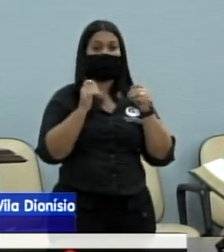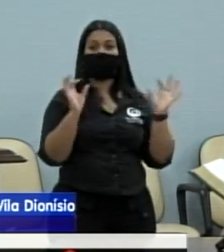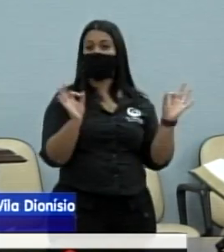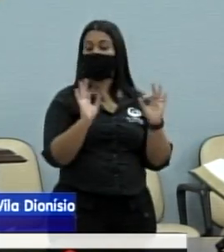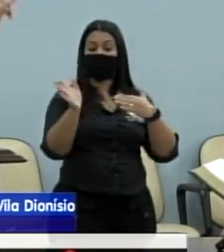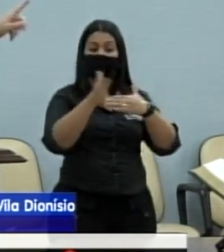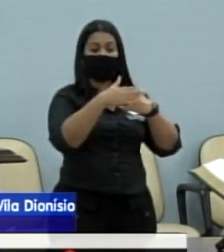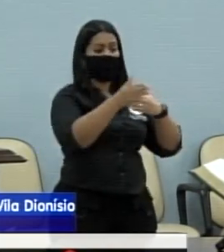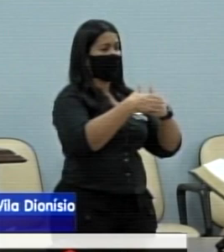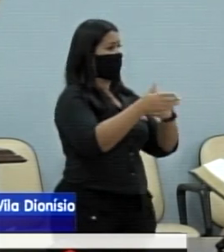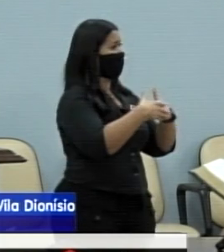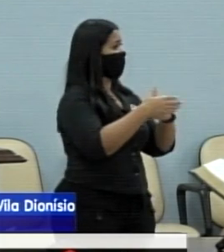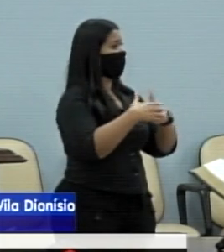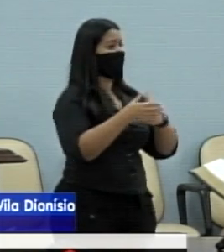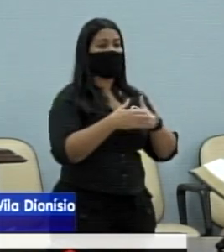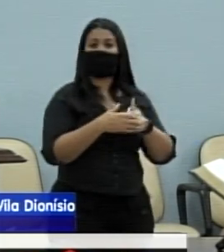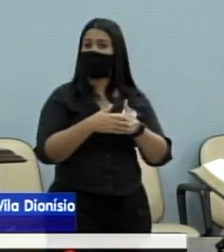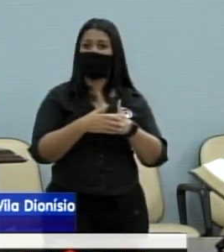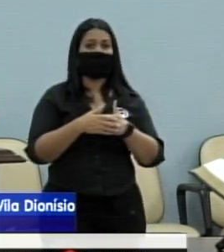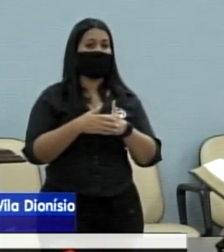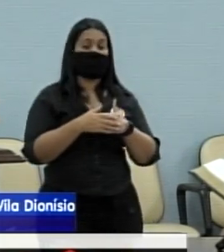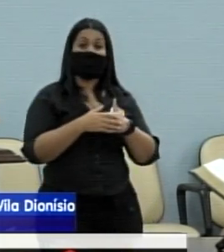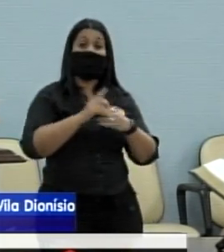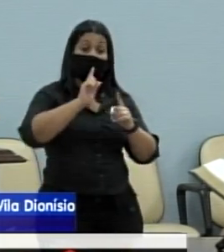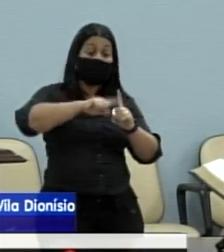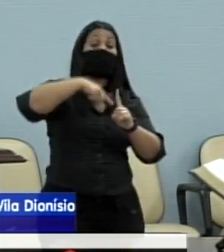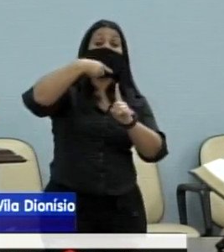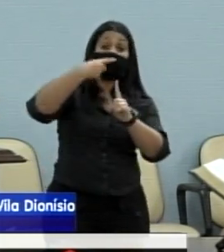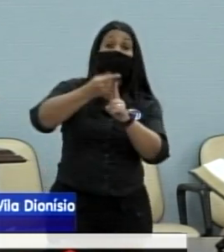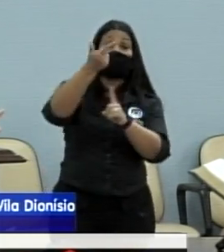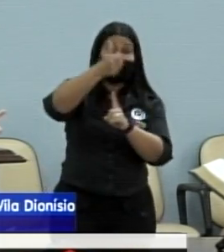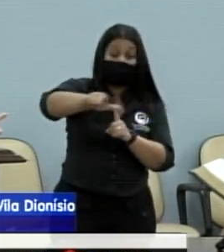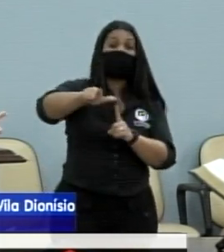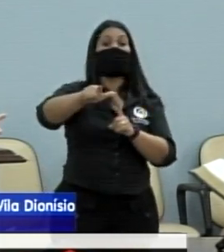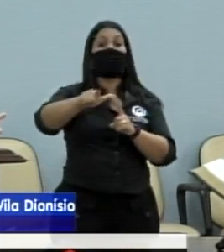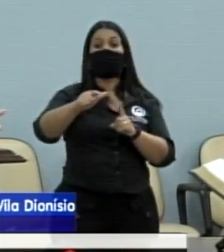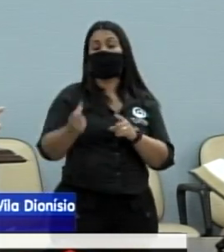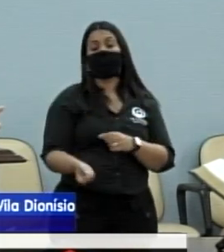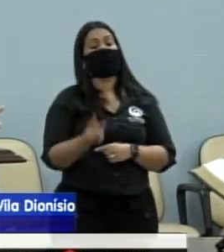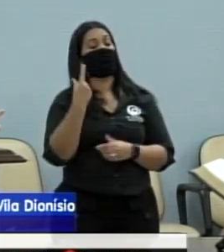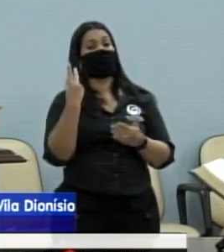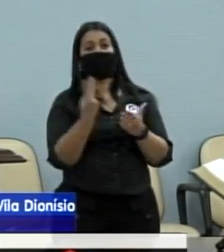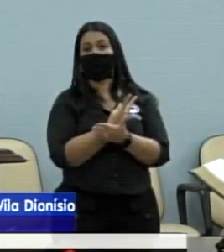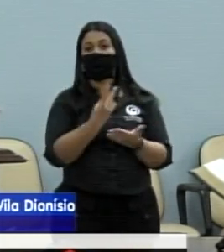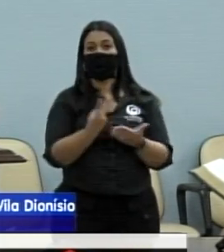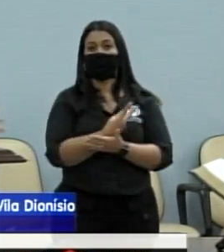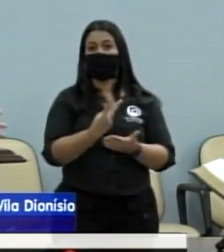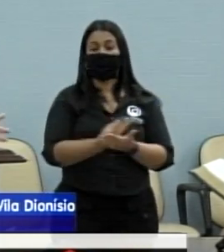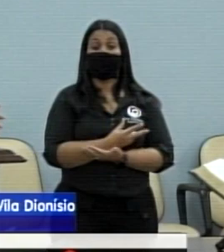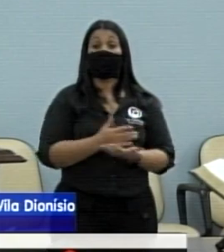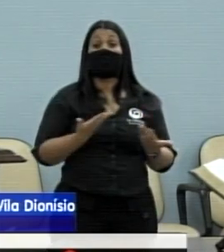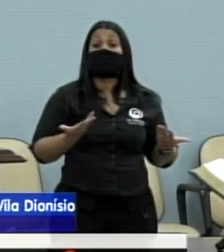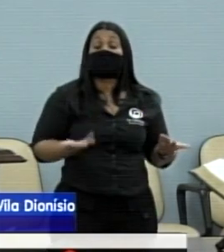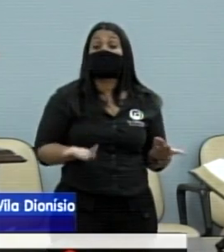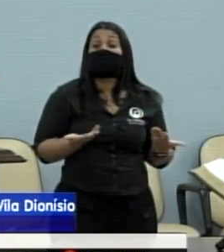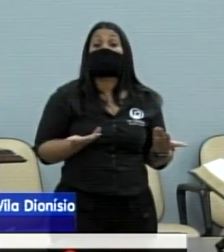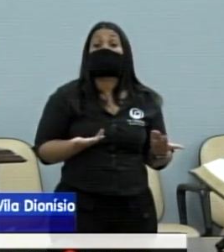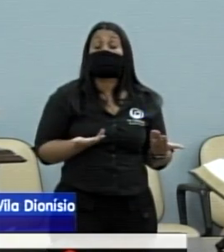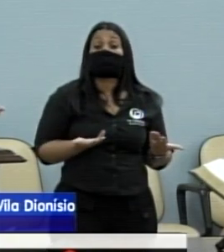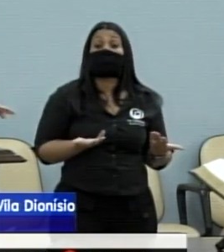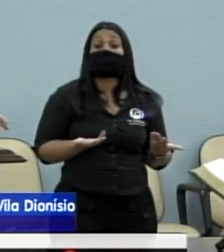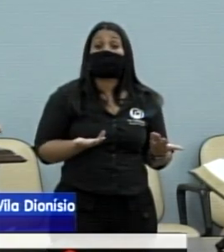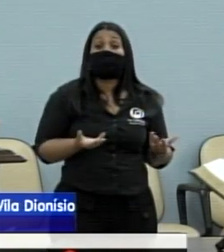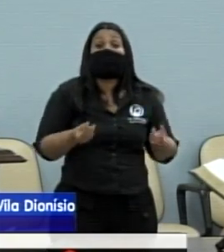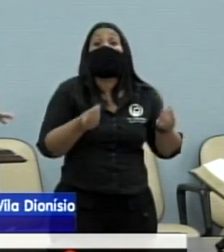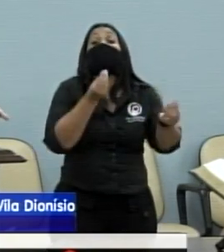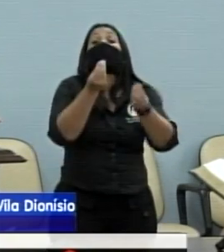a renovação dele é mais esdrúxula ainda, é mais absurda ainda, né? E simplesmente,